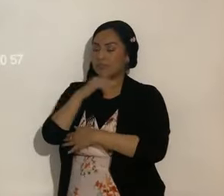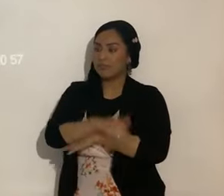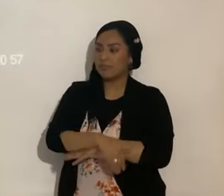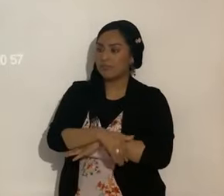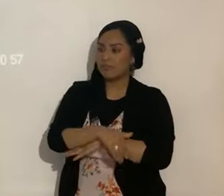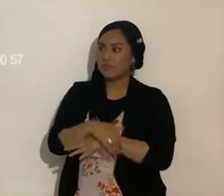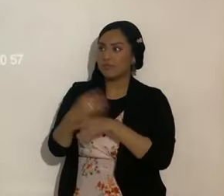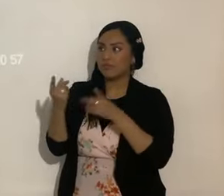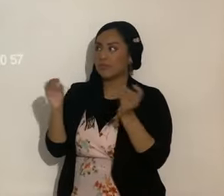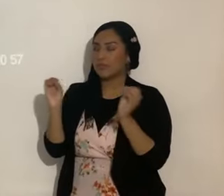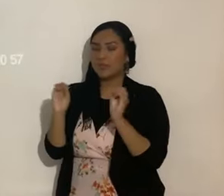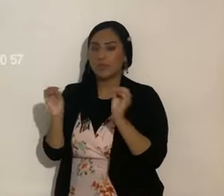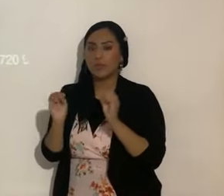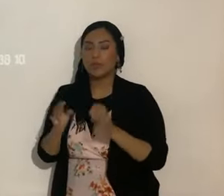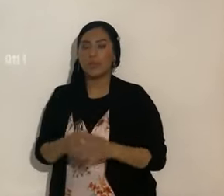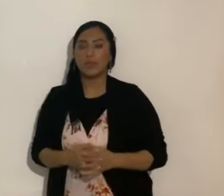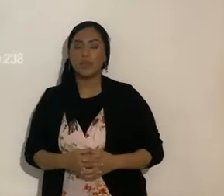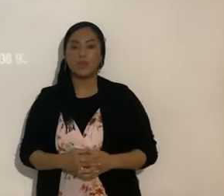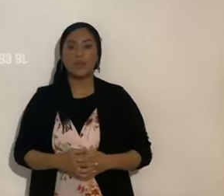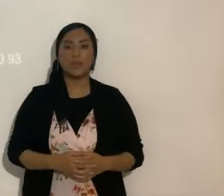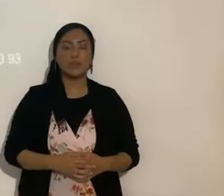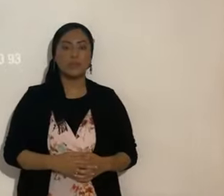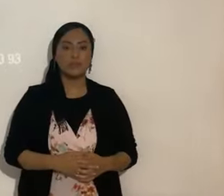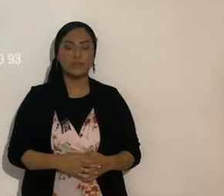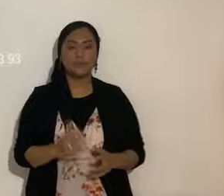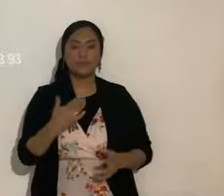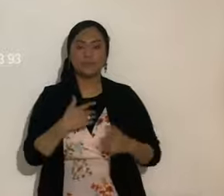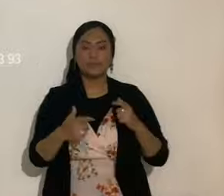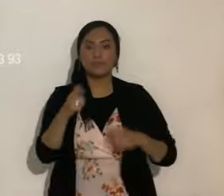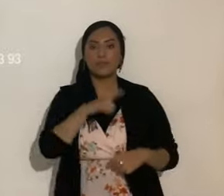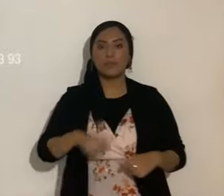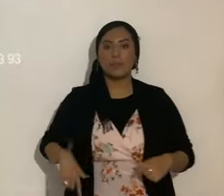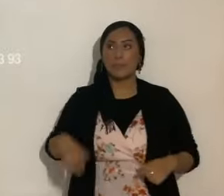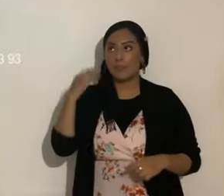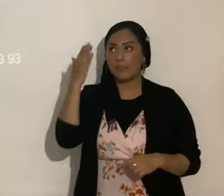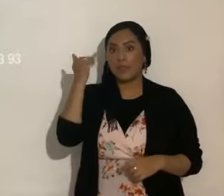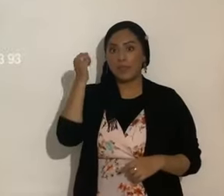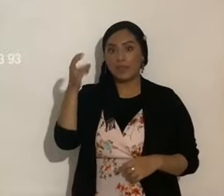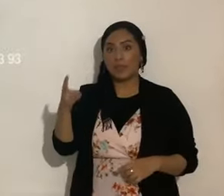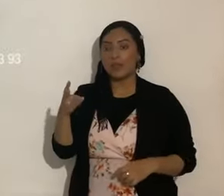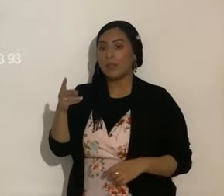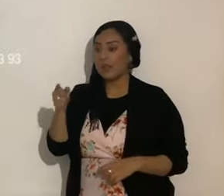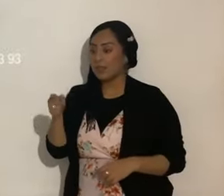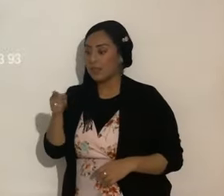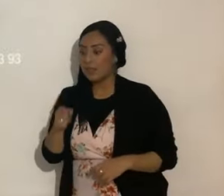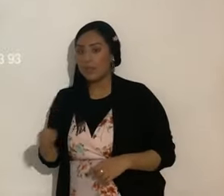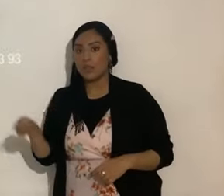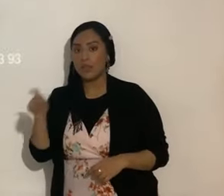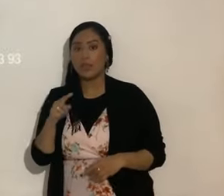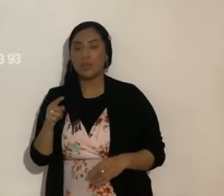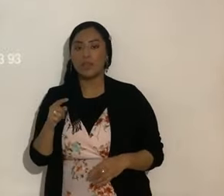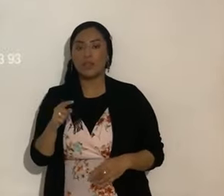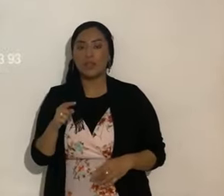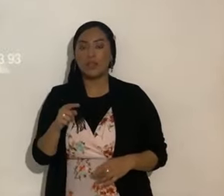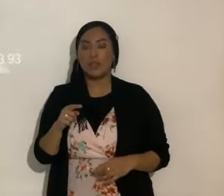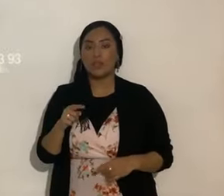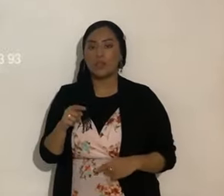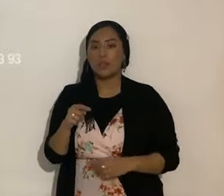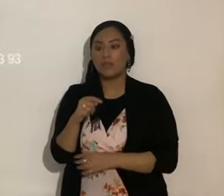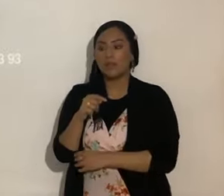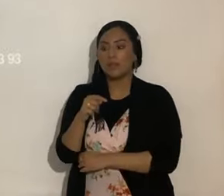Probablemente por el tono que utiliza nuestro gran Adón, nuestro gran Señor Yahshua Mashiach, aquí se no es que no